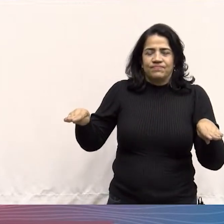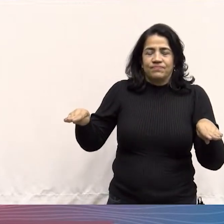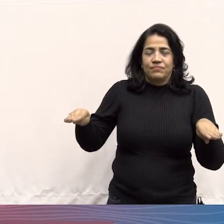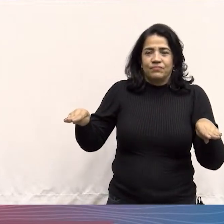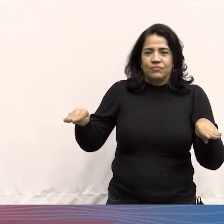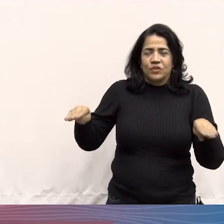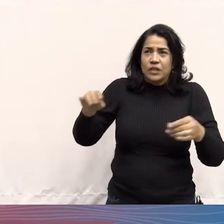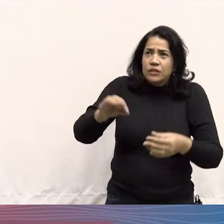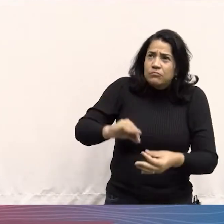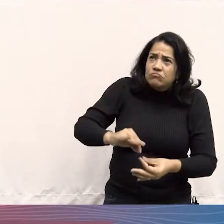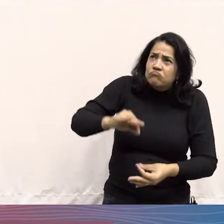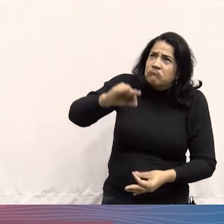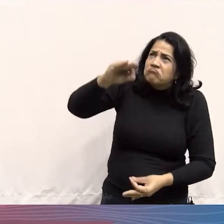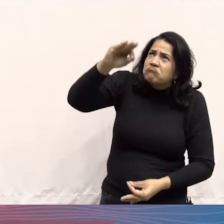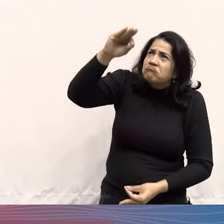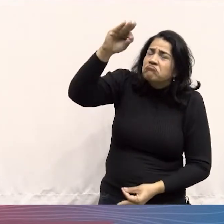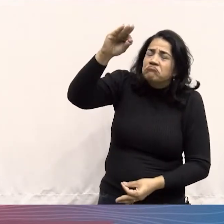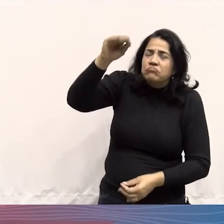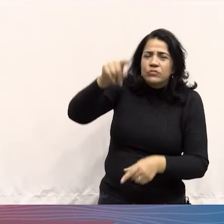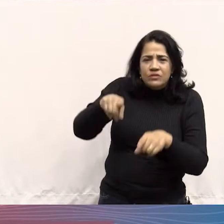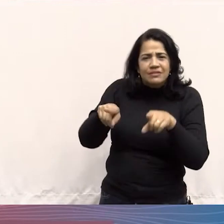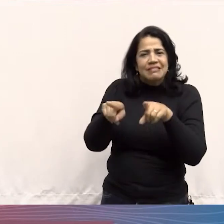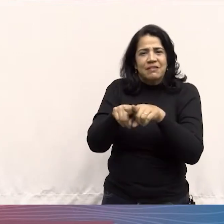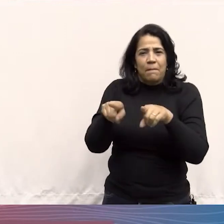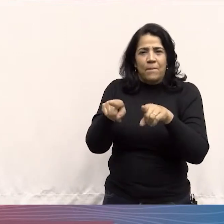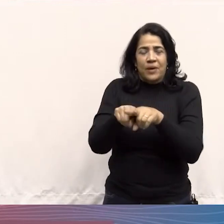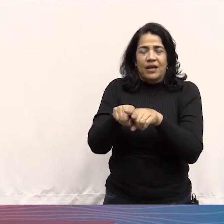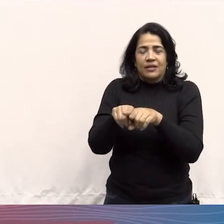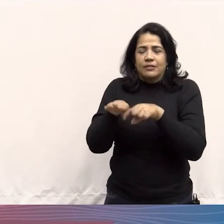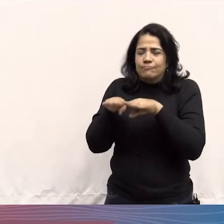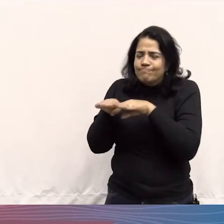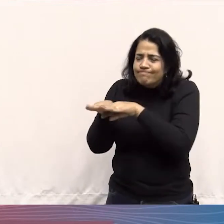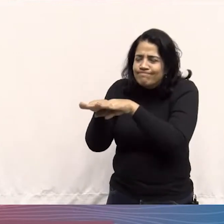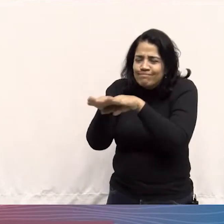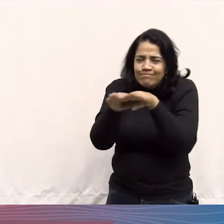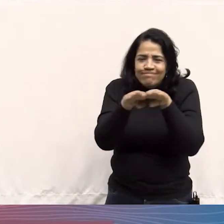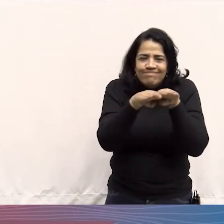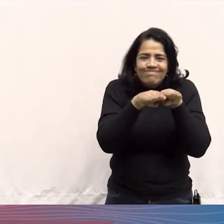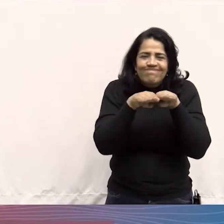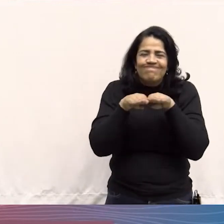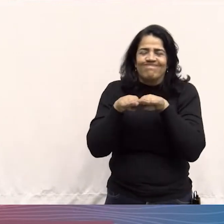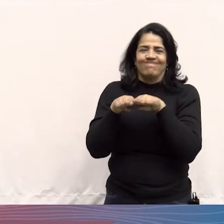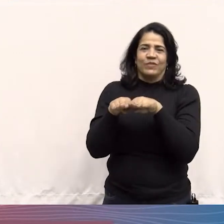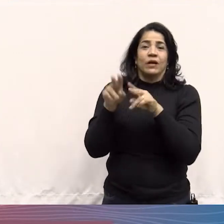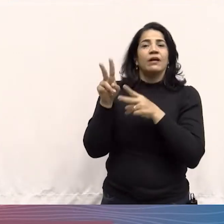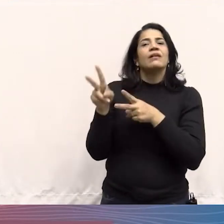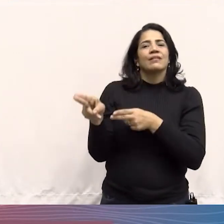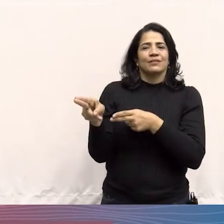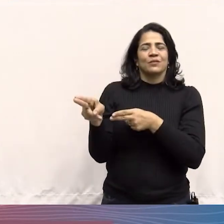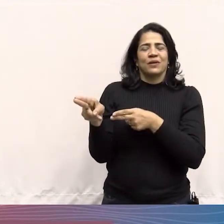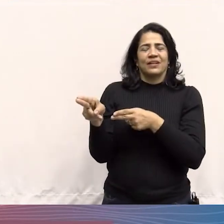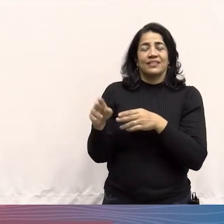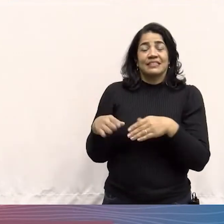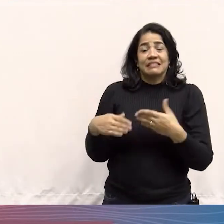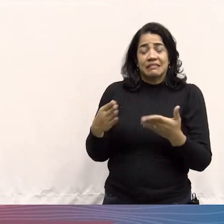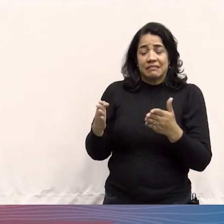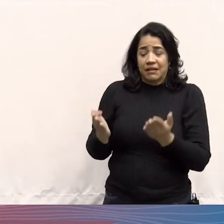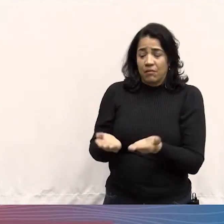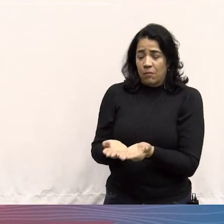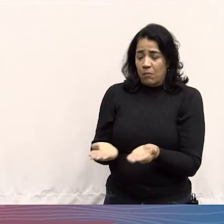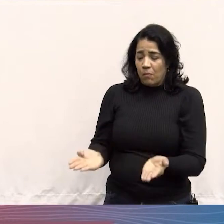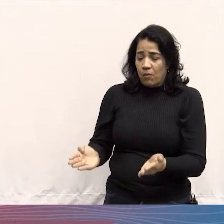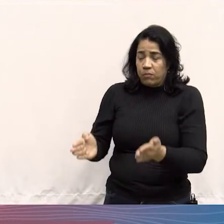é altura também, são iguais, portanto é um cubo. Amém?